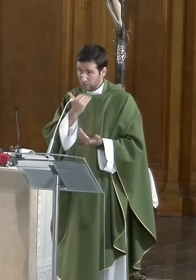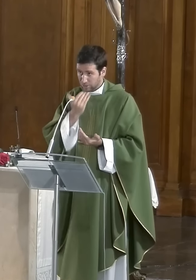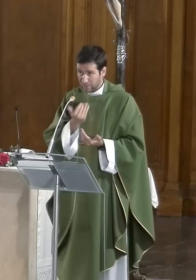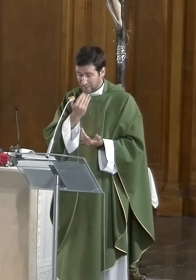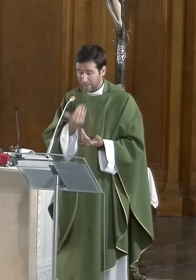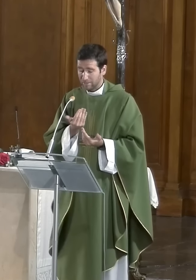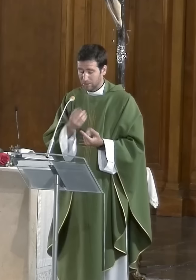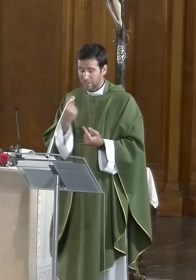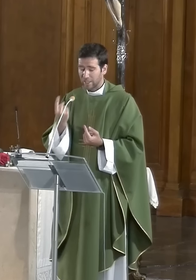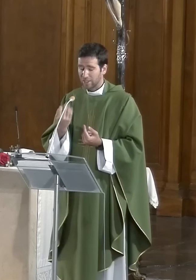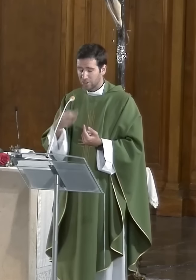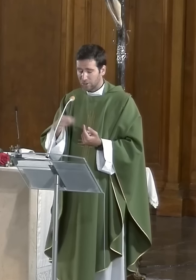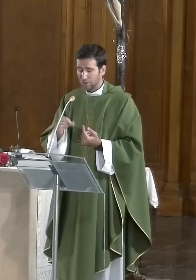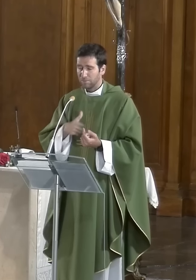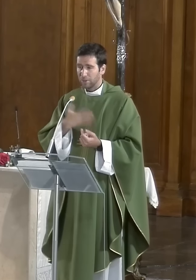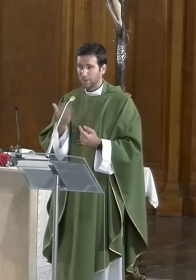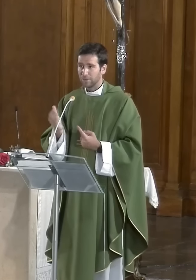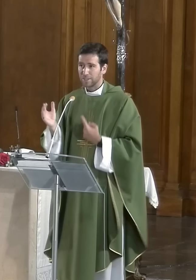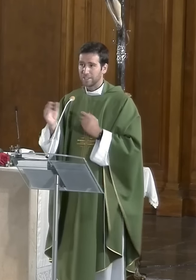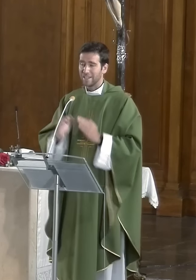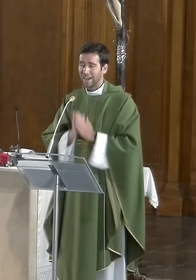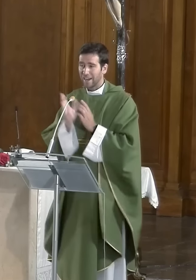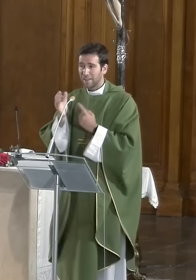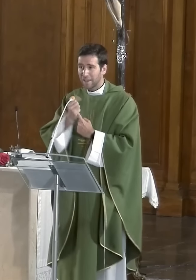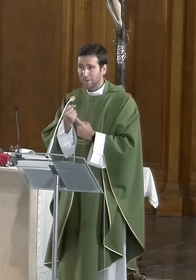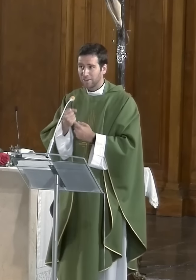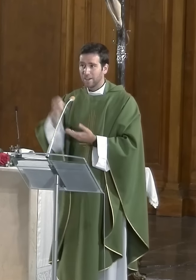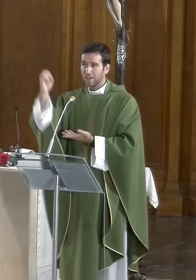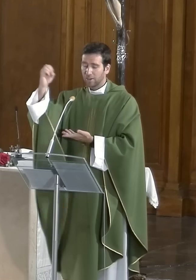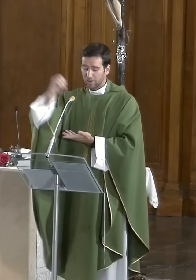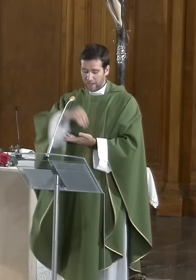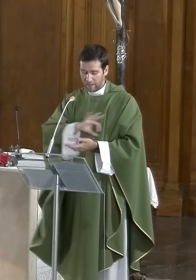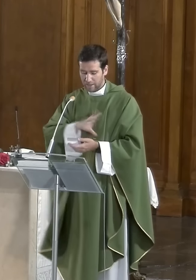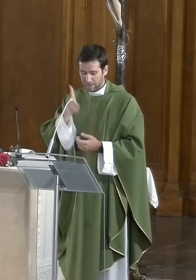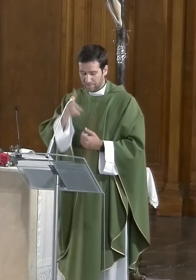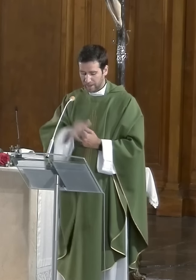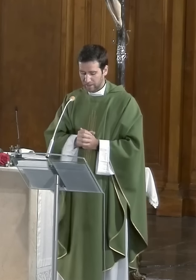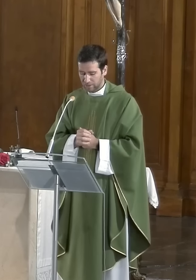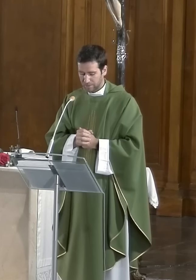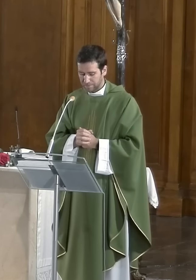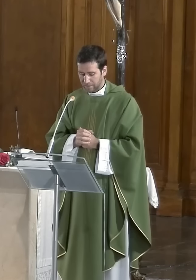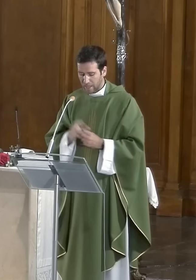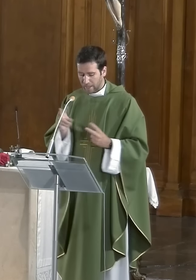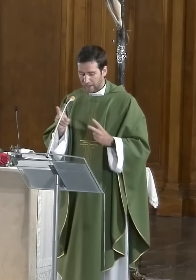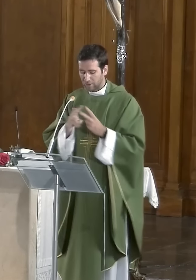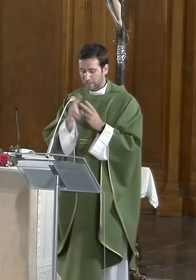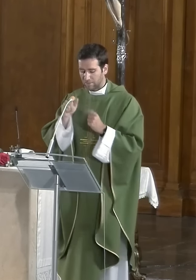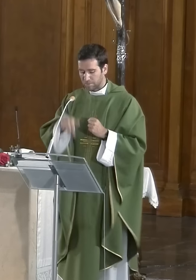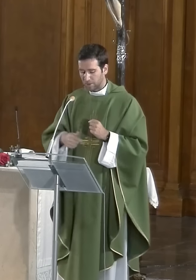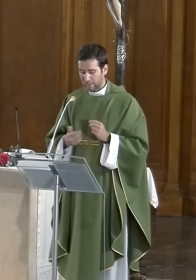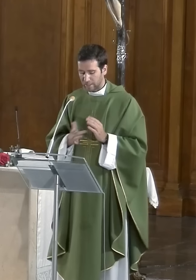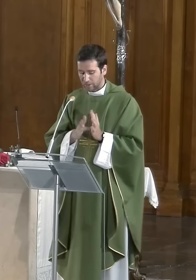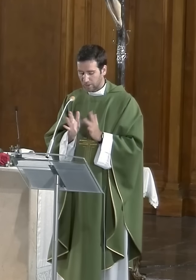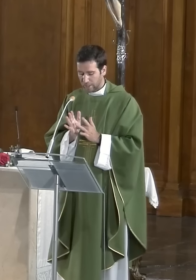y sabemos que solo podemos llegar al cielo con la gracia de Dios. Reconozcamos, por lo tanto, hoy